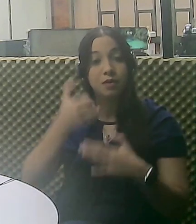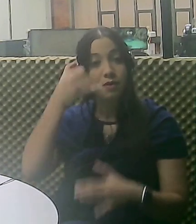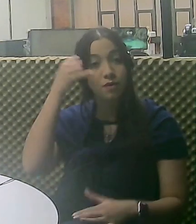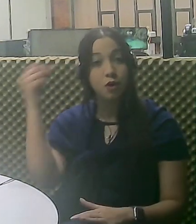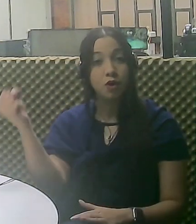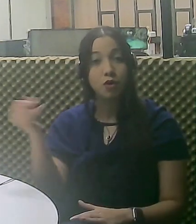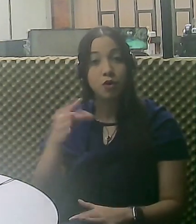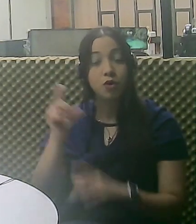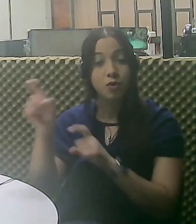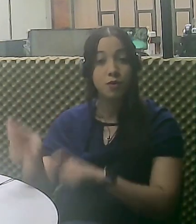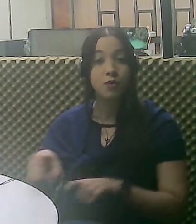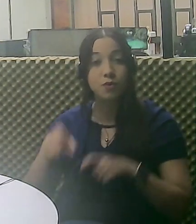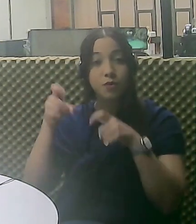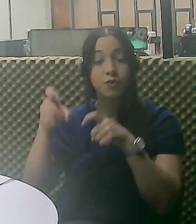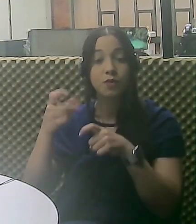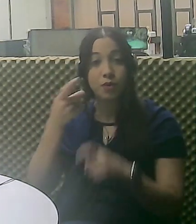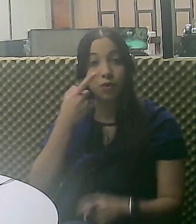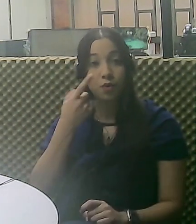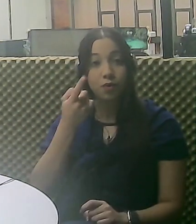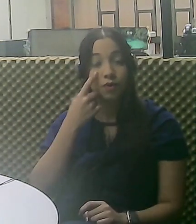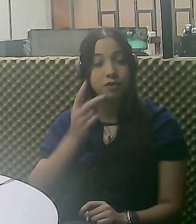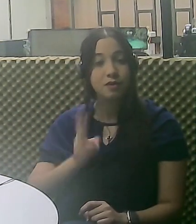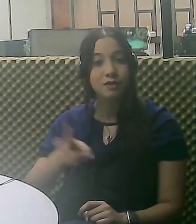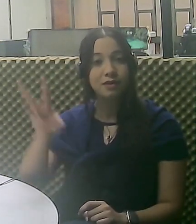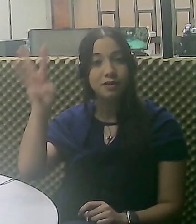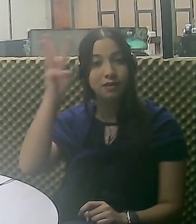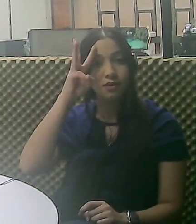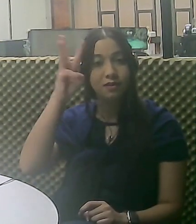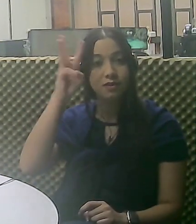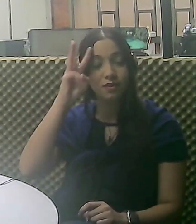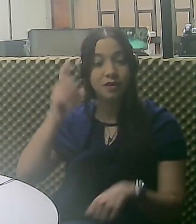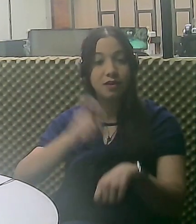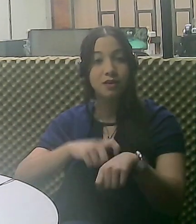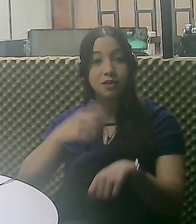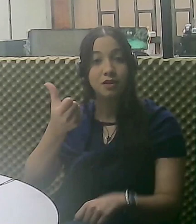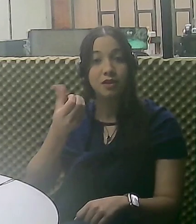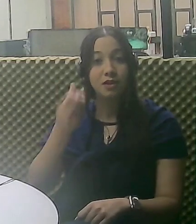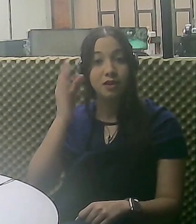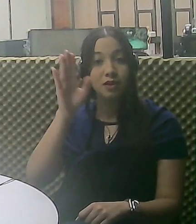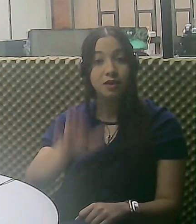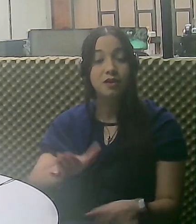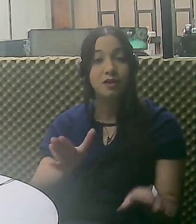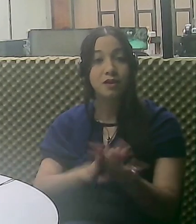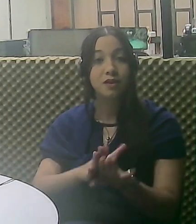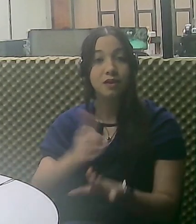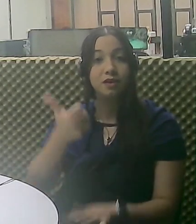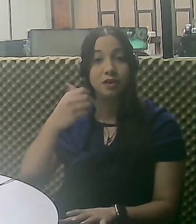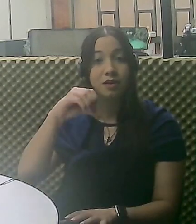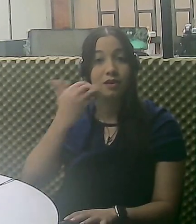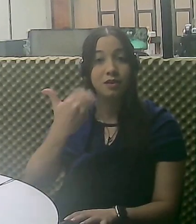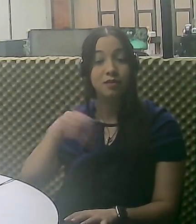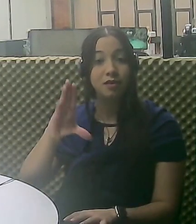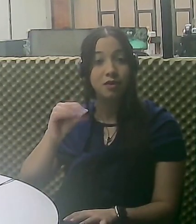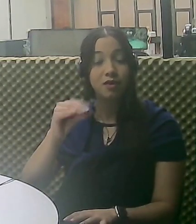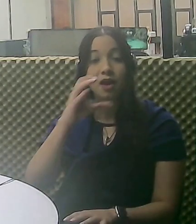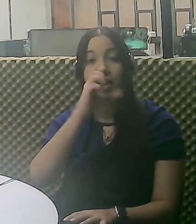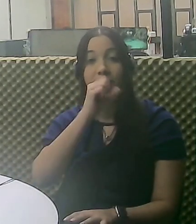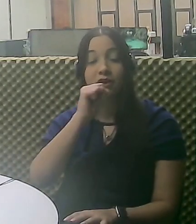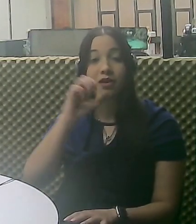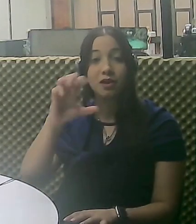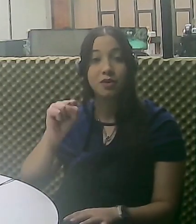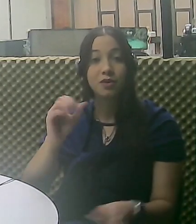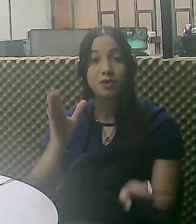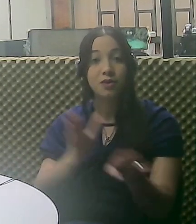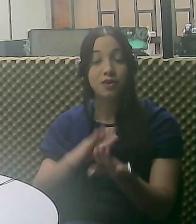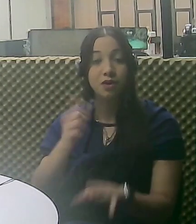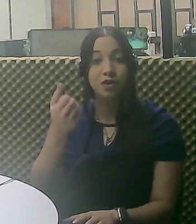Novo Agro, pode ser conferido sempre às terças, das 4 da tarde às 7:30 da noite e aos sábados, das 8